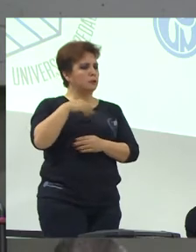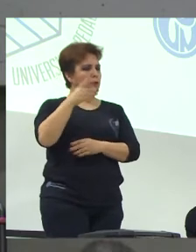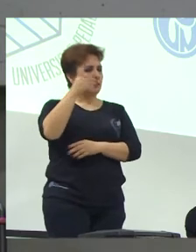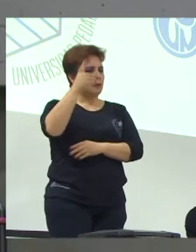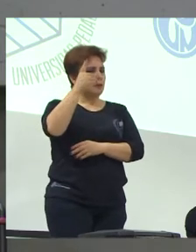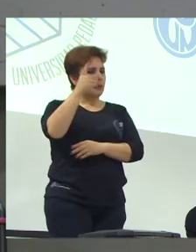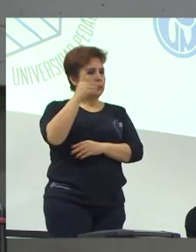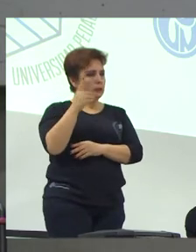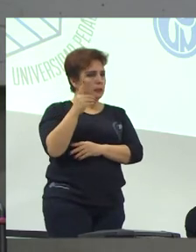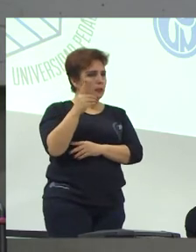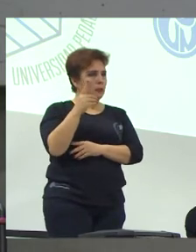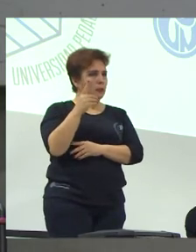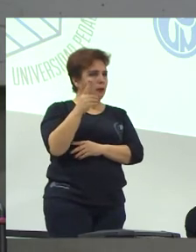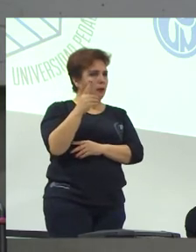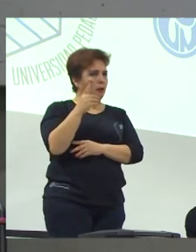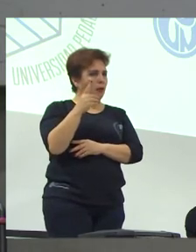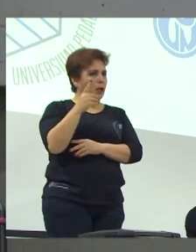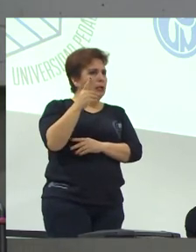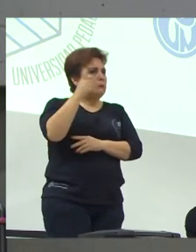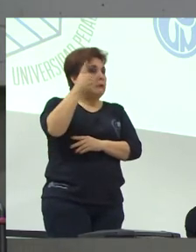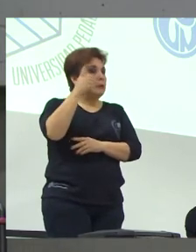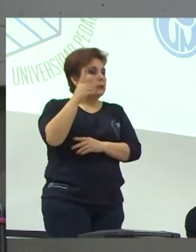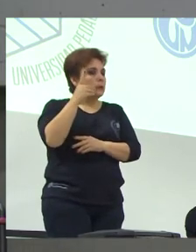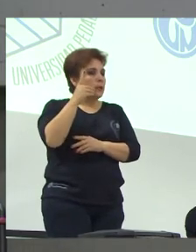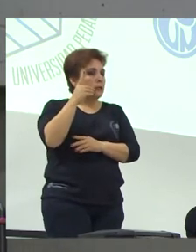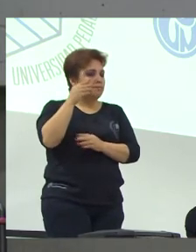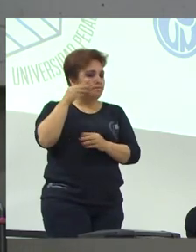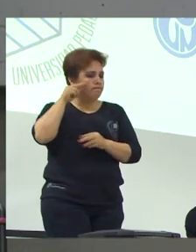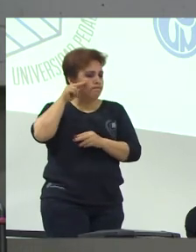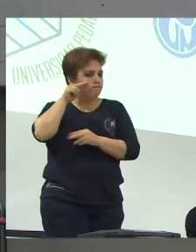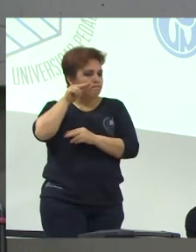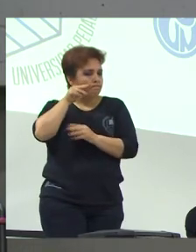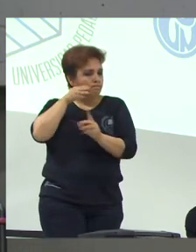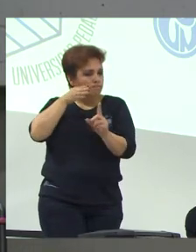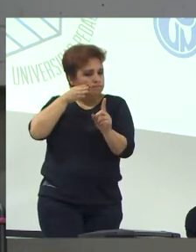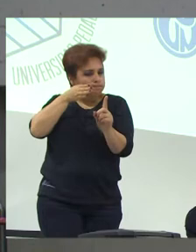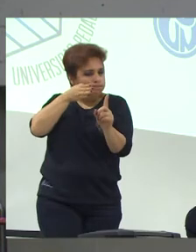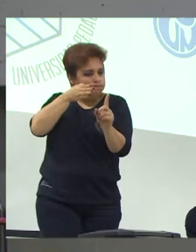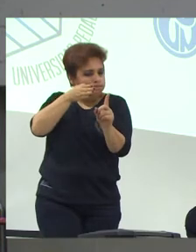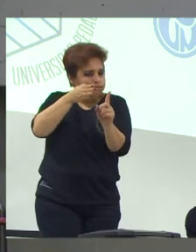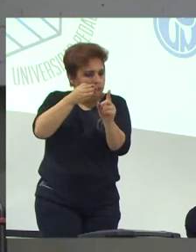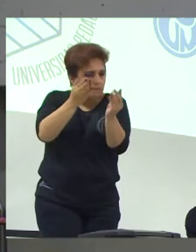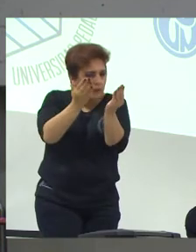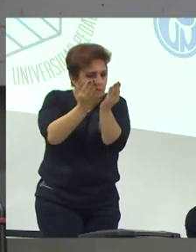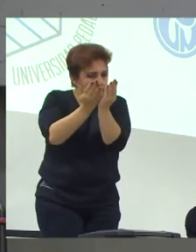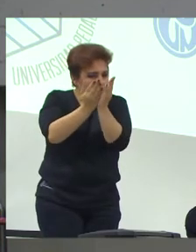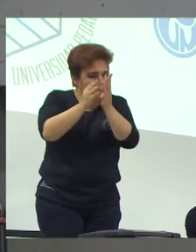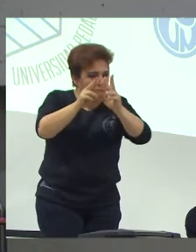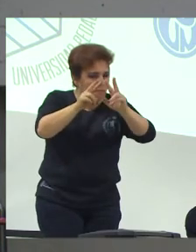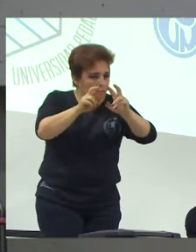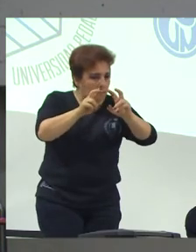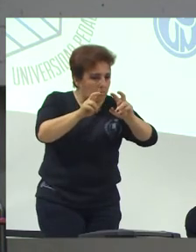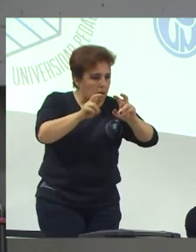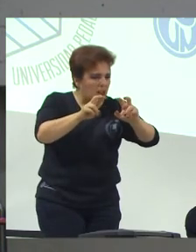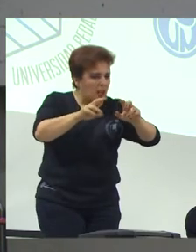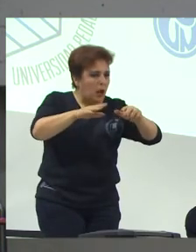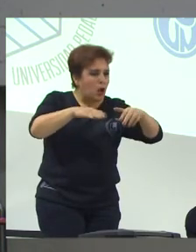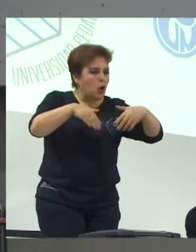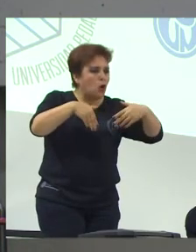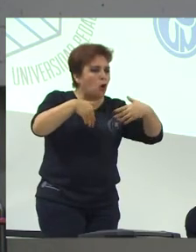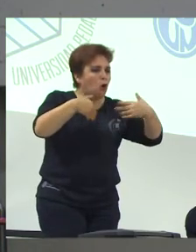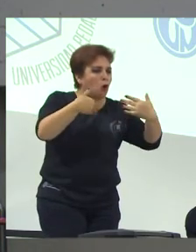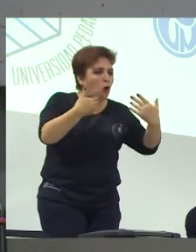de enfocar estudios en el área para la población que hoy nos